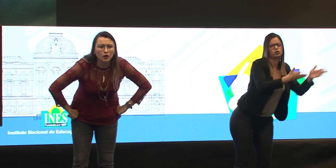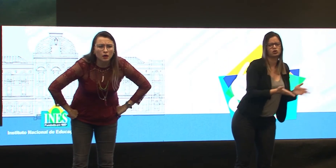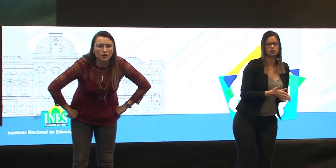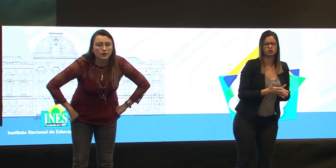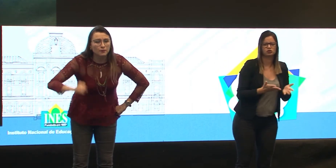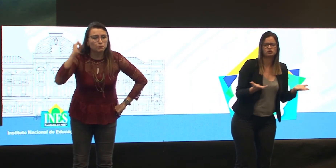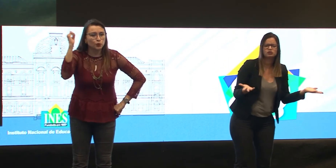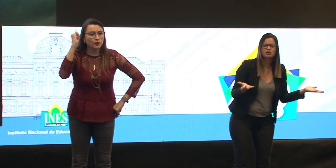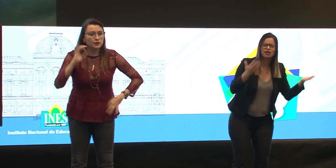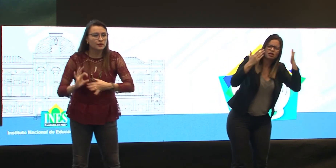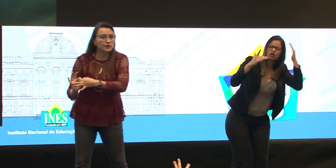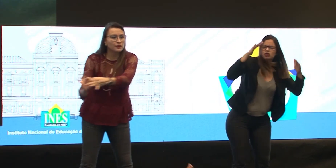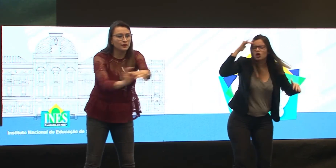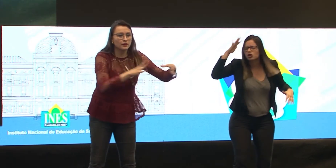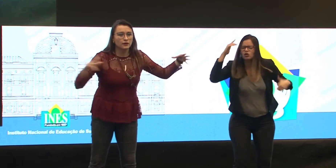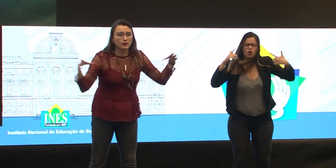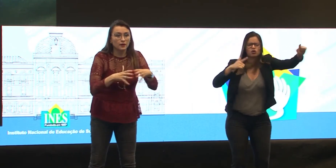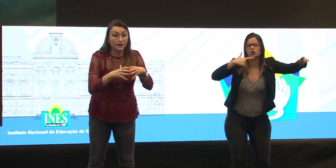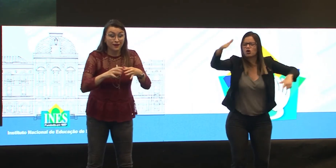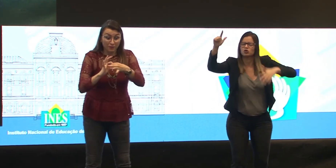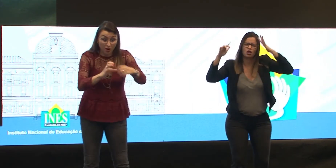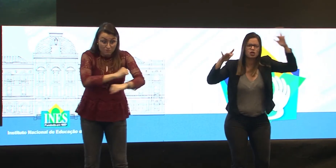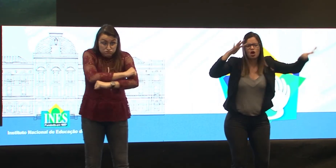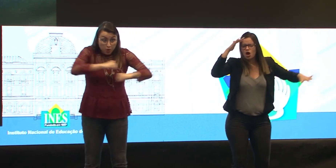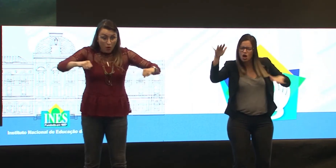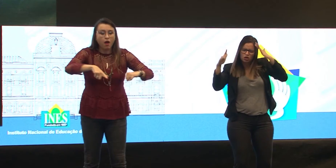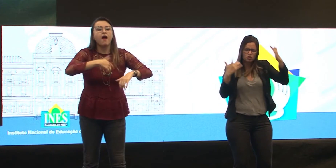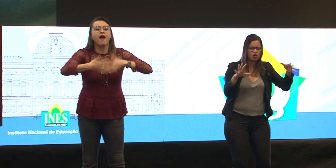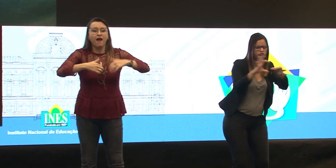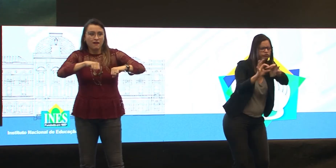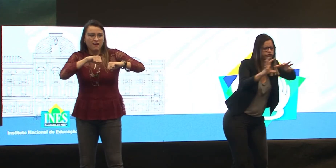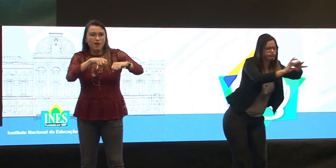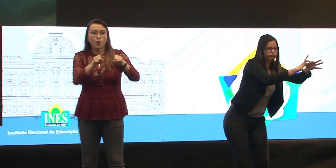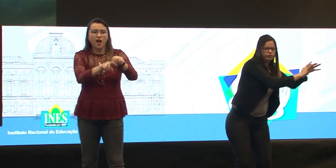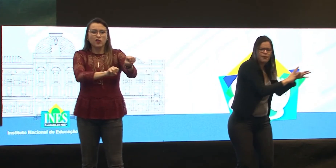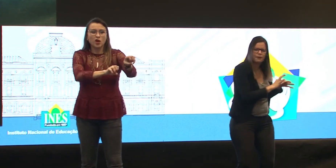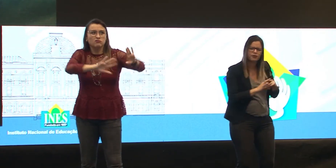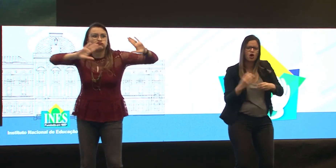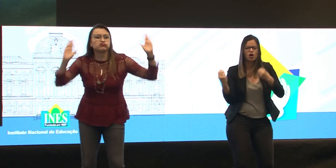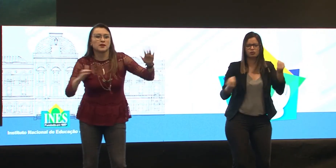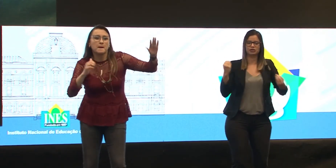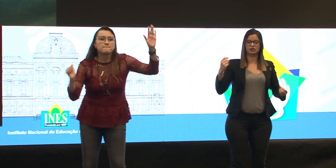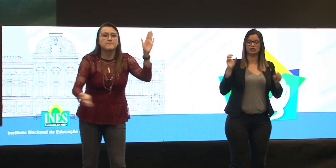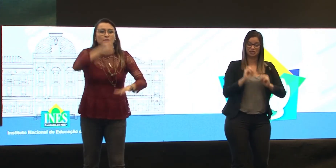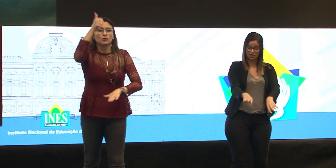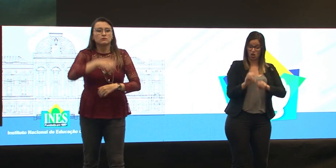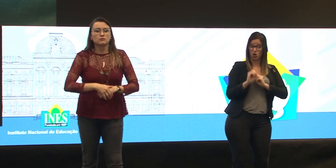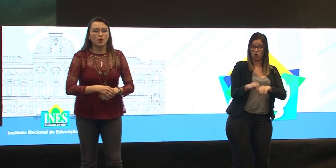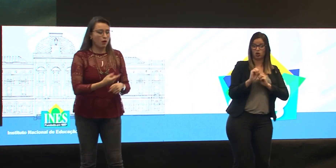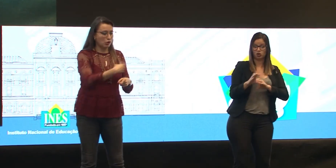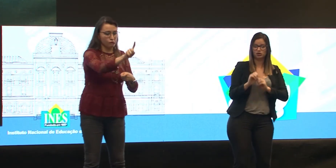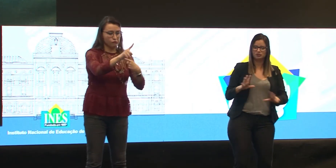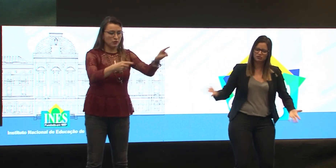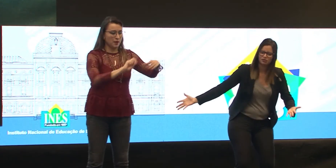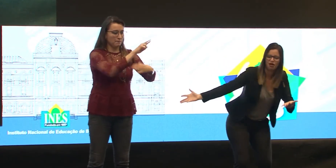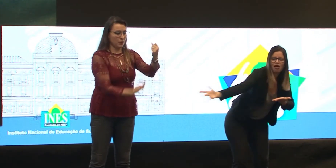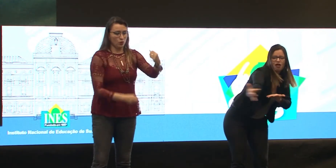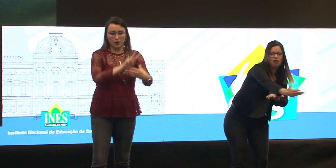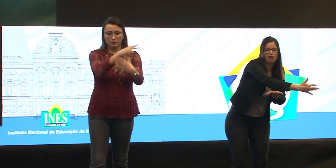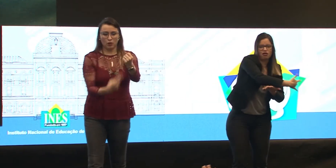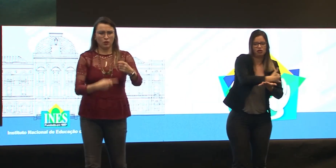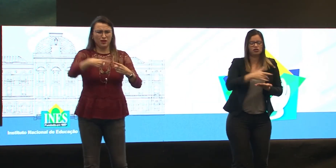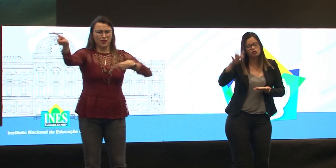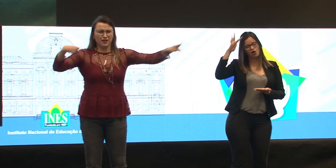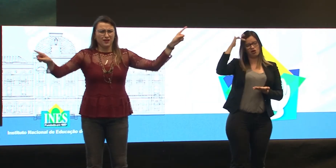desconectadas. A gente precisa tentar fazer com que os surdos, os pesquisadores surdos e as pesquisas que são feitas voltadas para a educação de